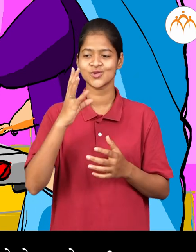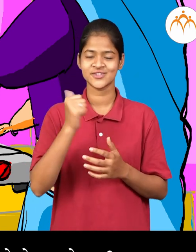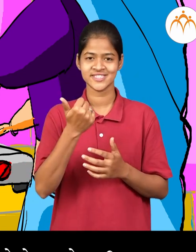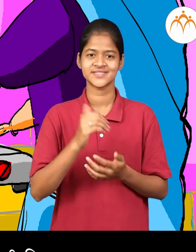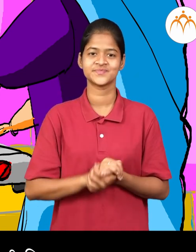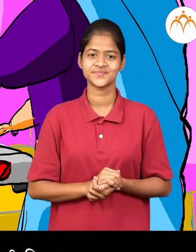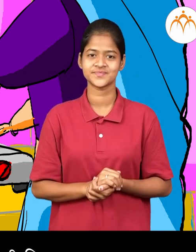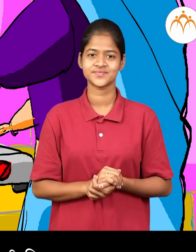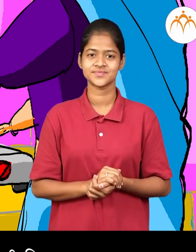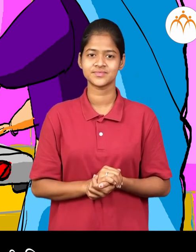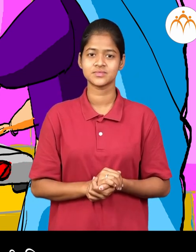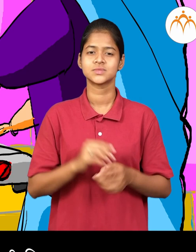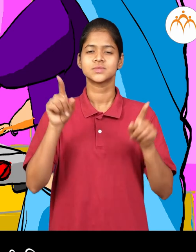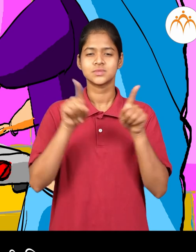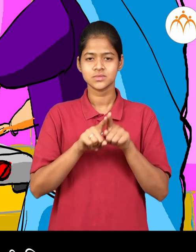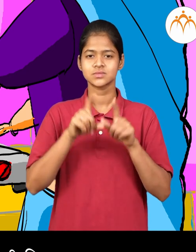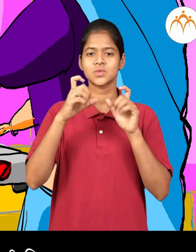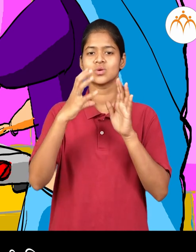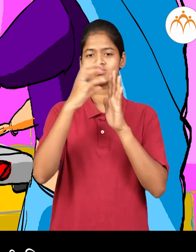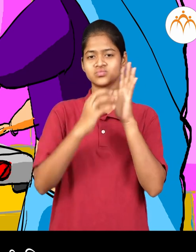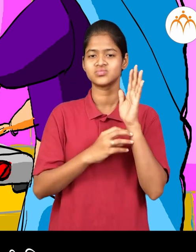या प्रकार एक ही राशि में